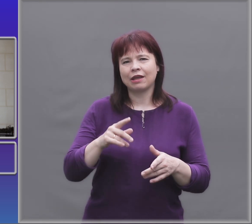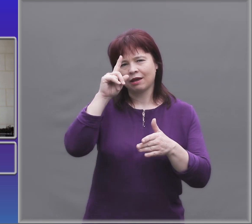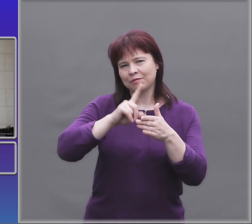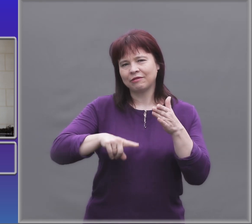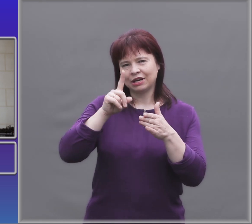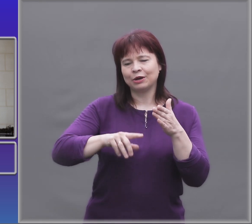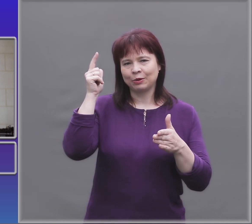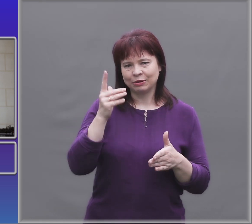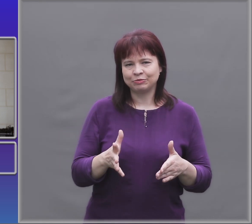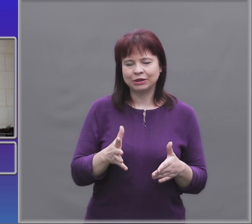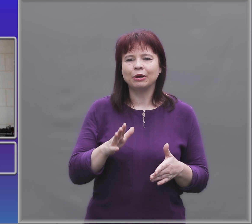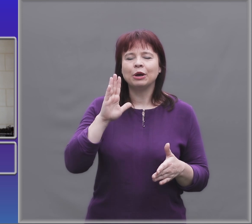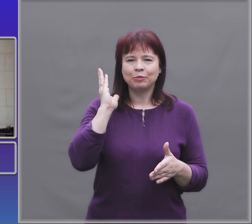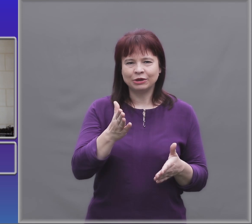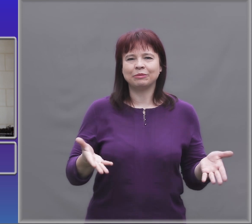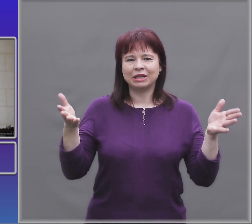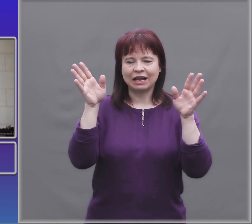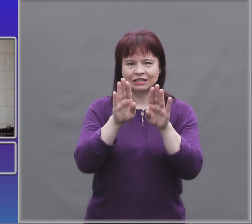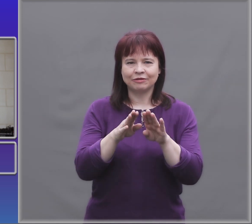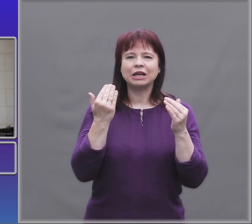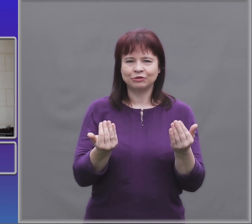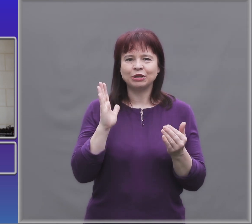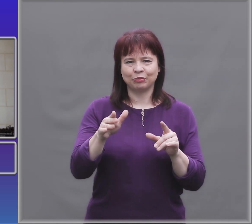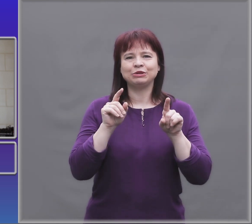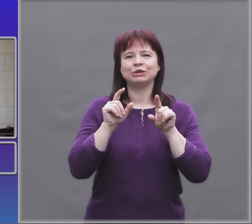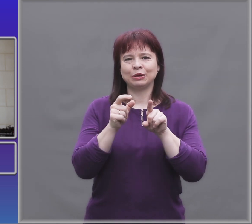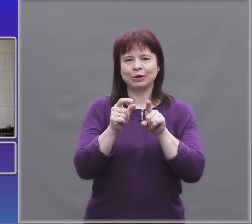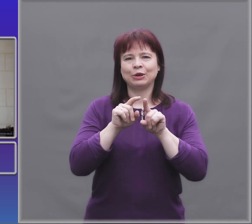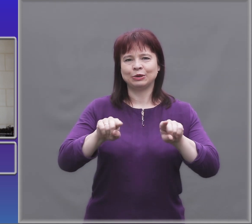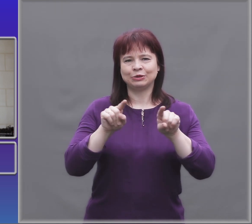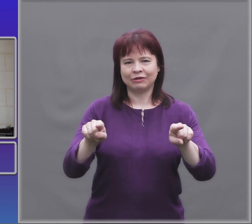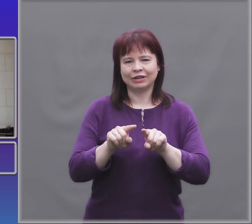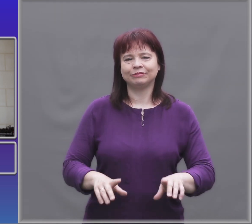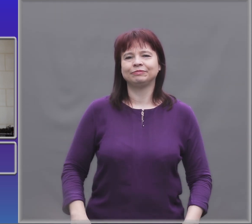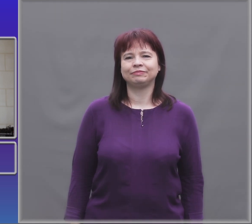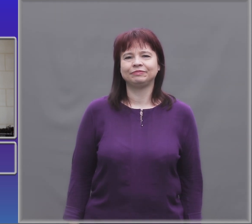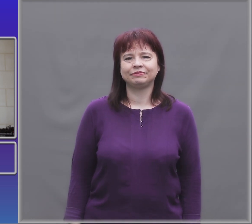пришли господу будьте благословенны сегодня будет слово